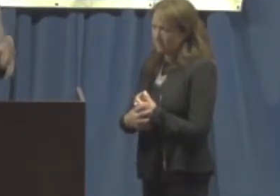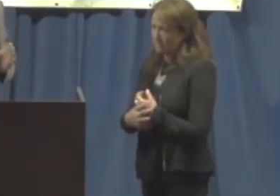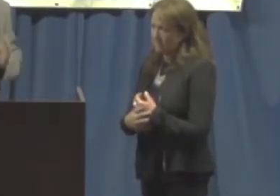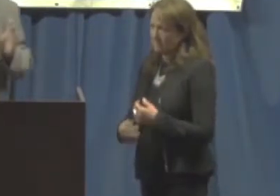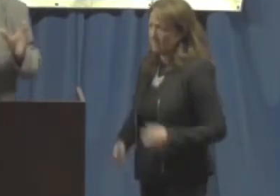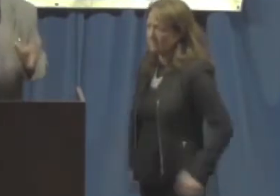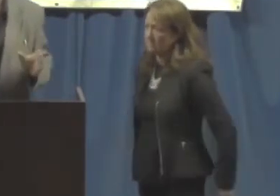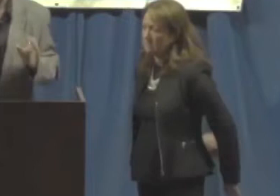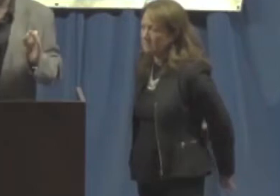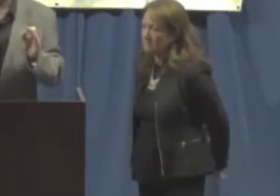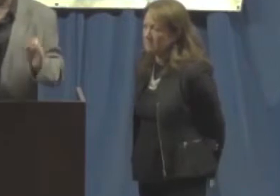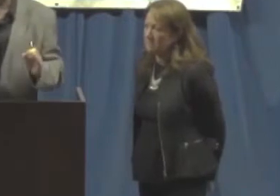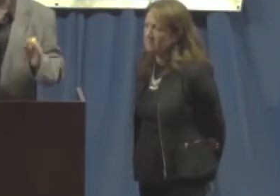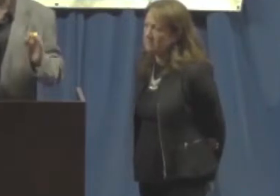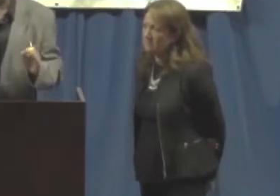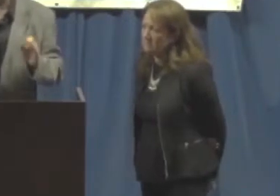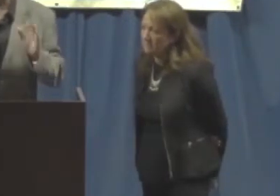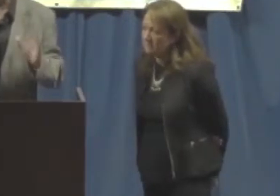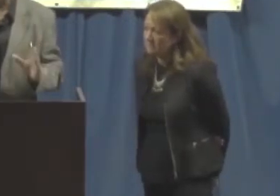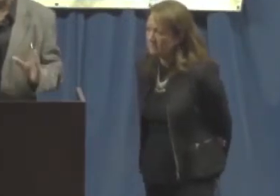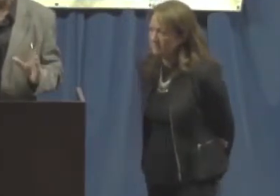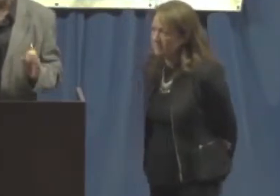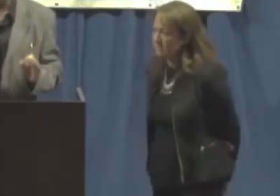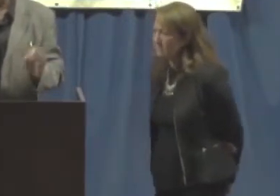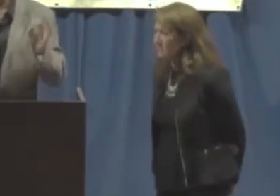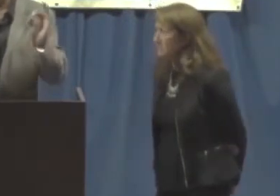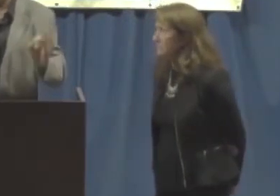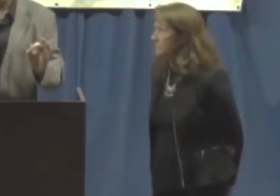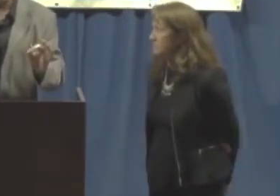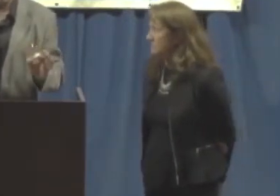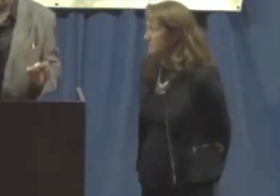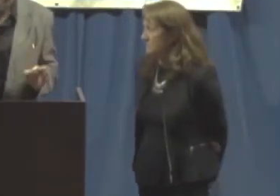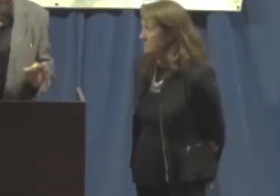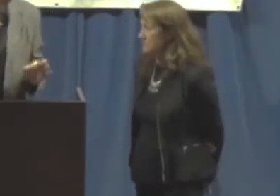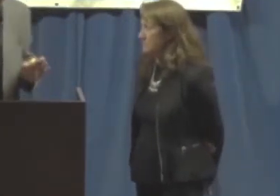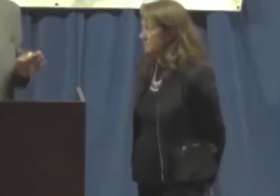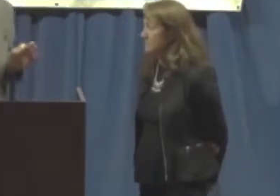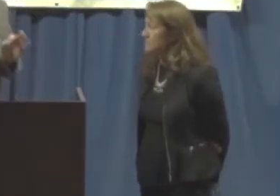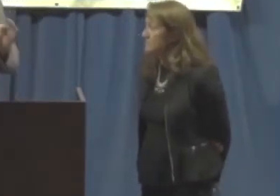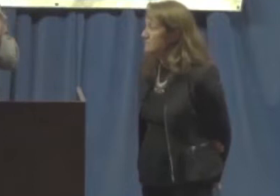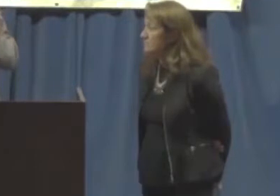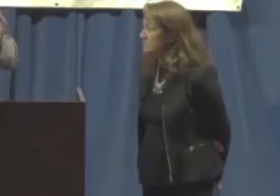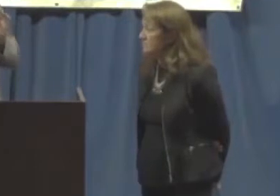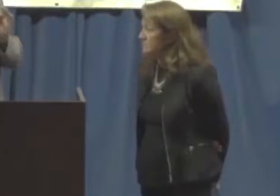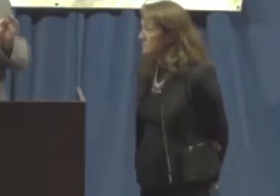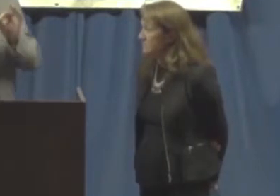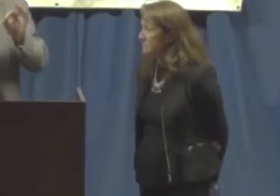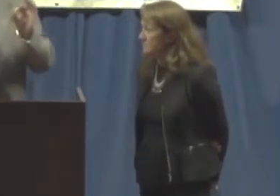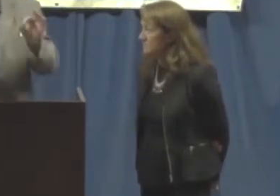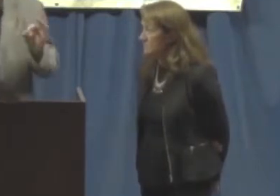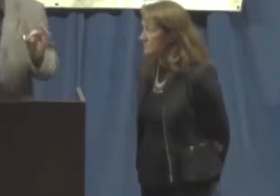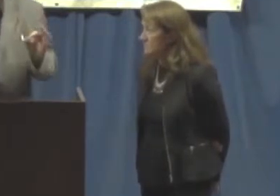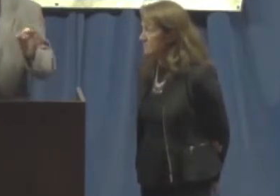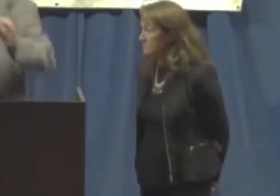alcanzada que hemos logrado a través el esfuerzo y el sacrificio de nuestra gente así que primer punto de esta cuestión no de